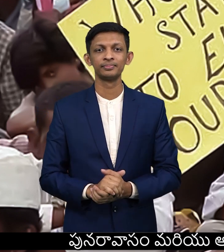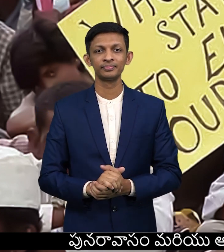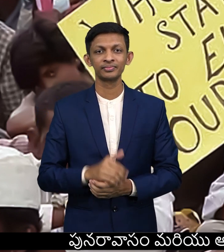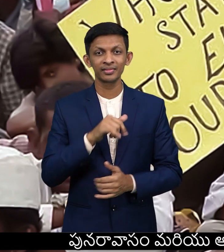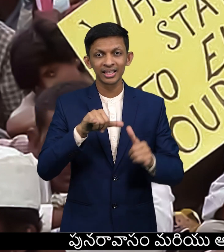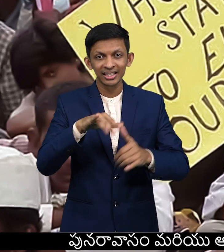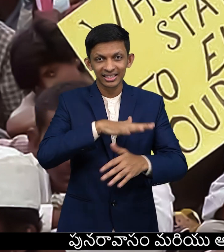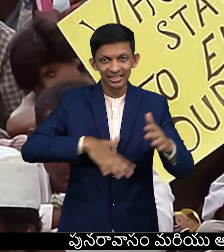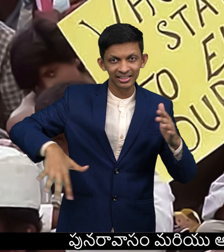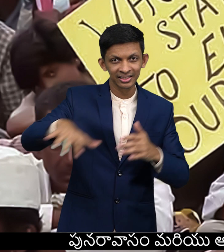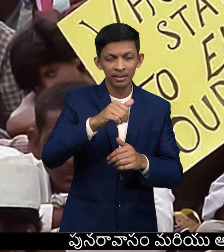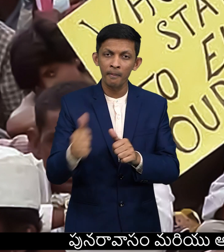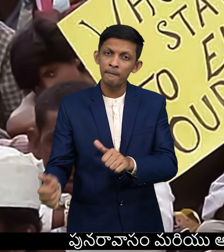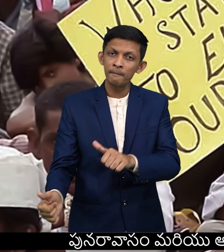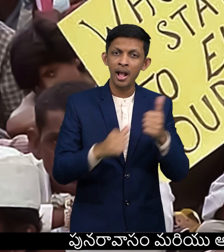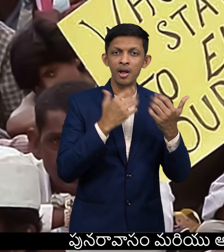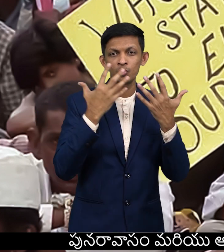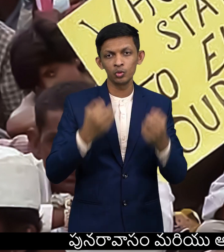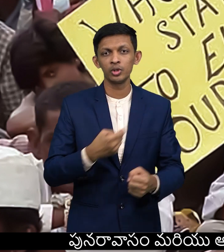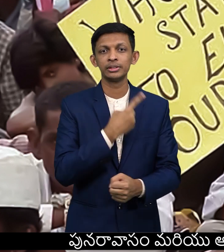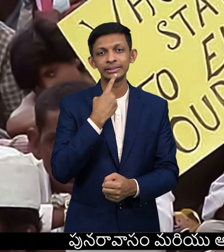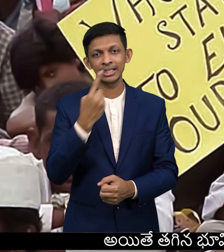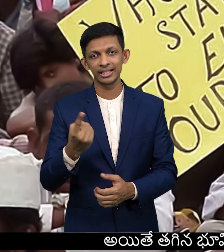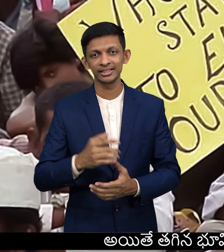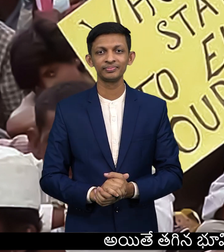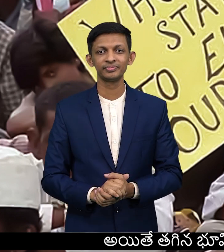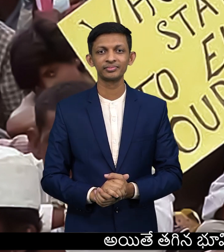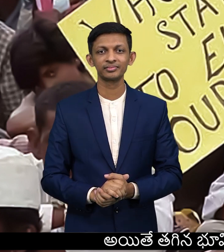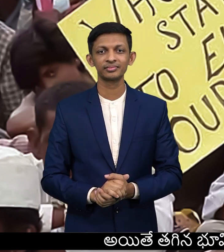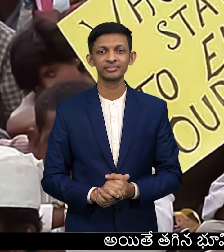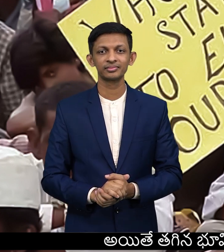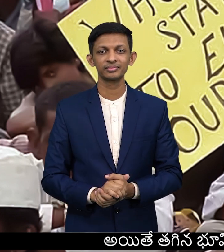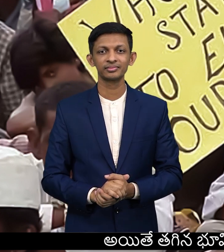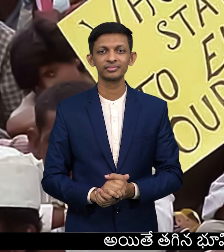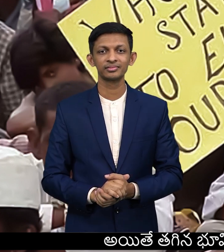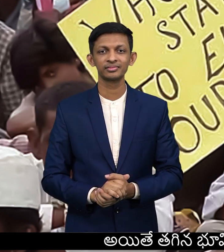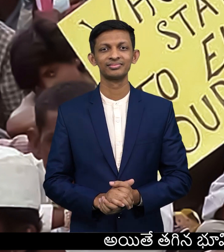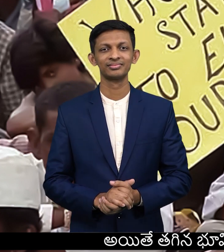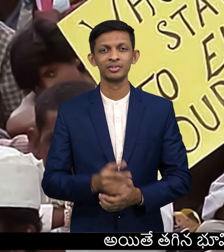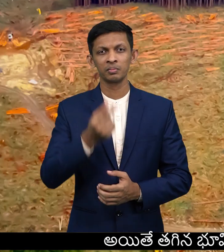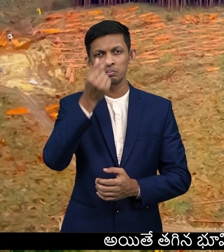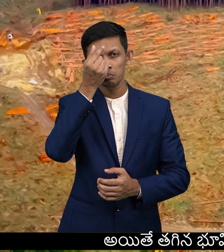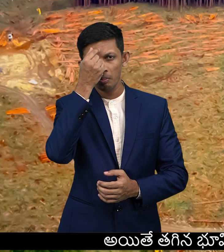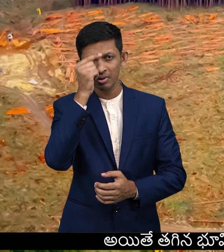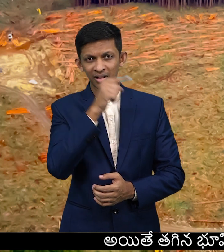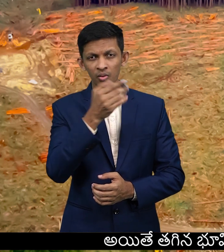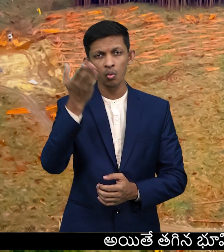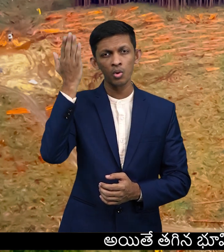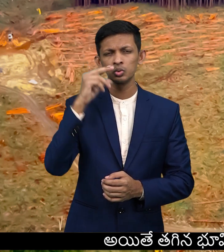పునరావాసం మరియు అడవుల పెంపకం కోసం డిమాండ్ చేస్తున్నారు. అయితే తగిన భూమి మరియు పునరావాస సౌకర్యాలు